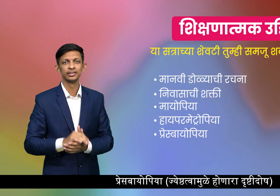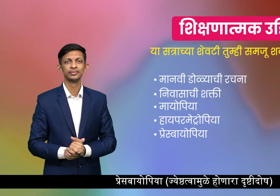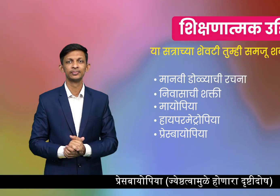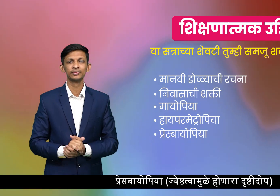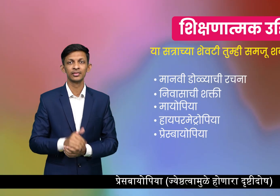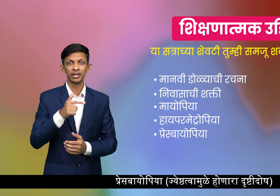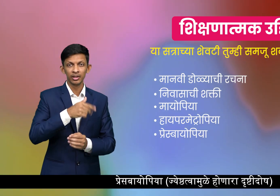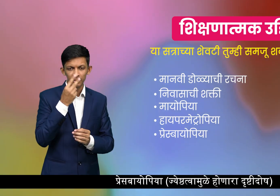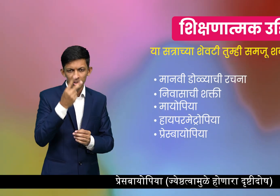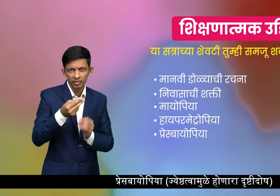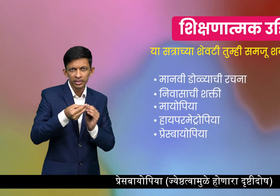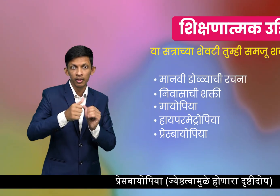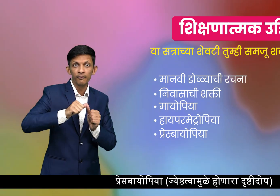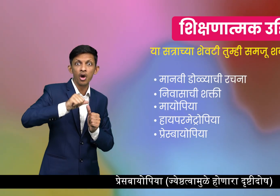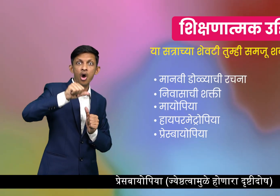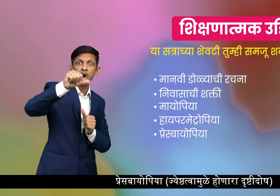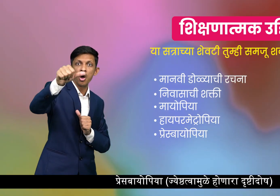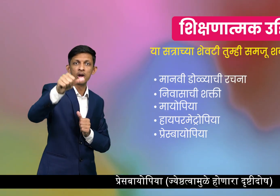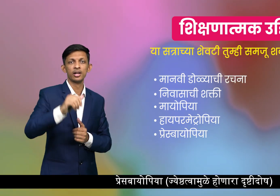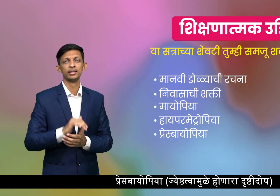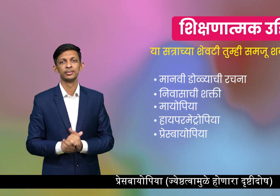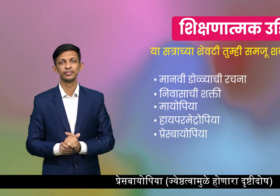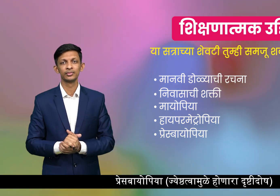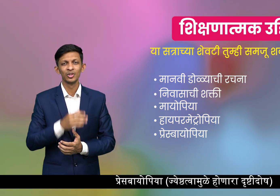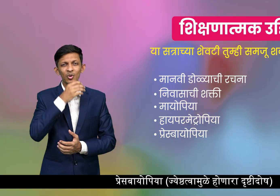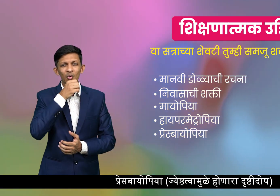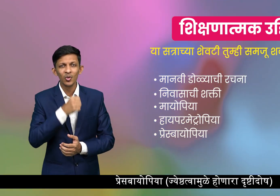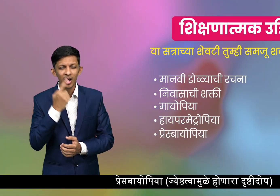प्रेसबायोपिया ज्येष्ठत्वामुळे होणारा दृष्टिदोष.